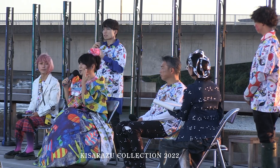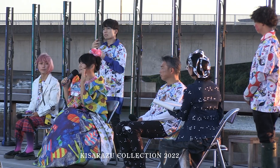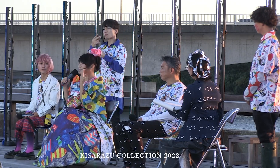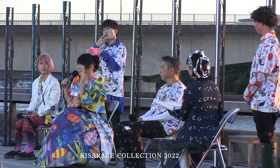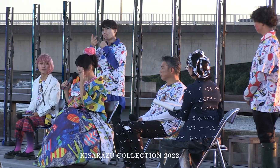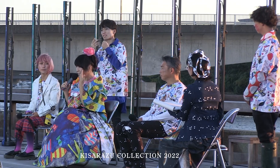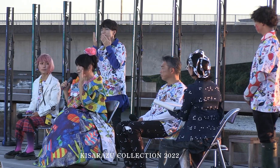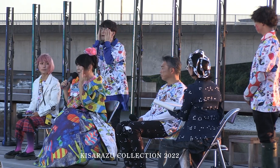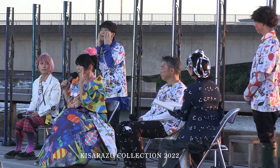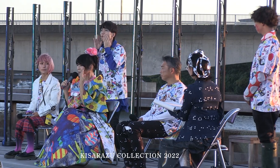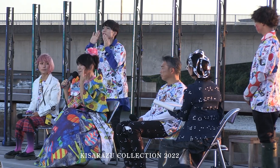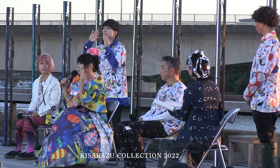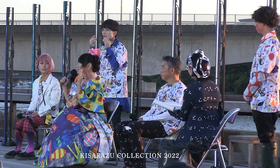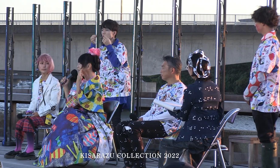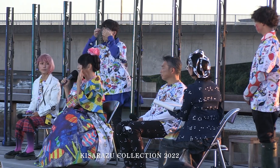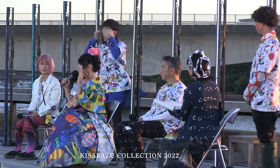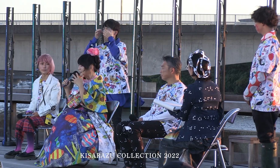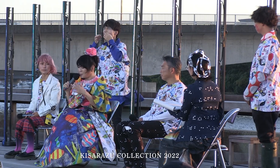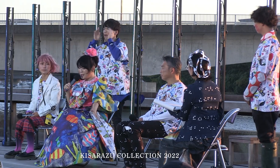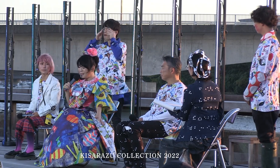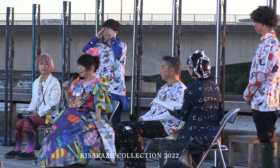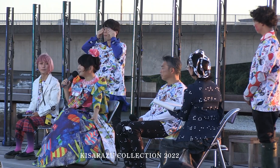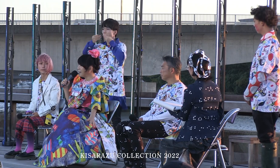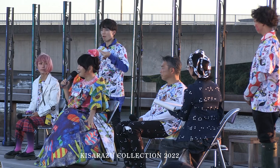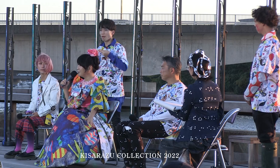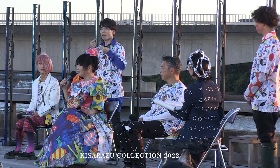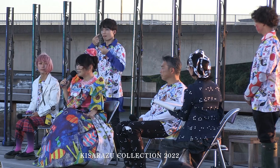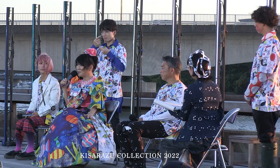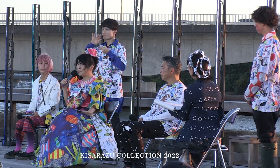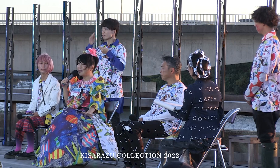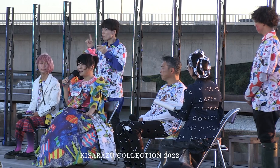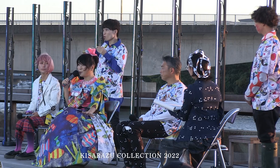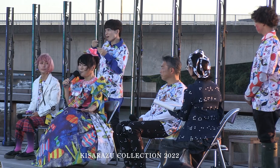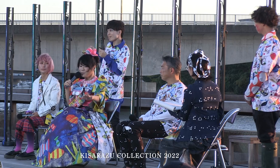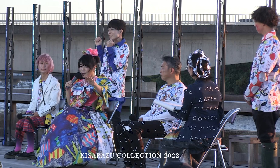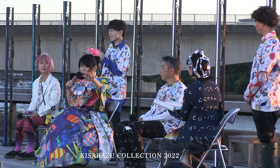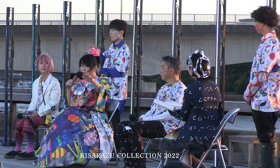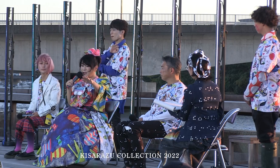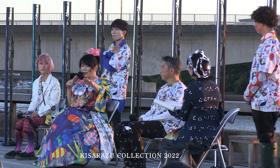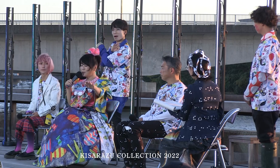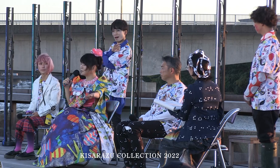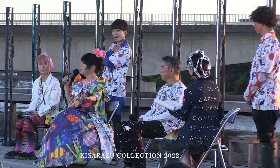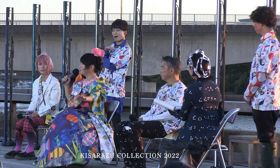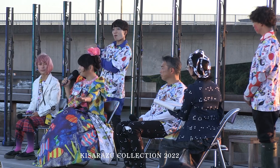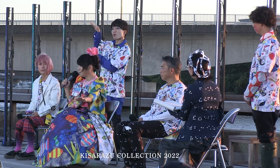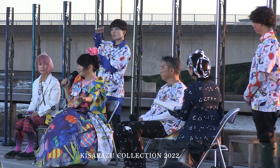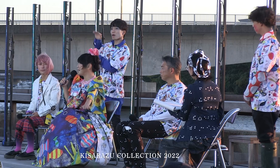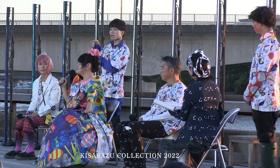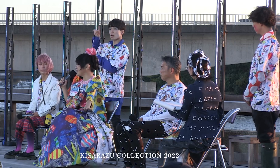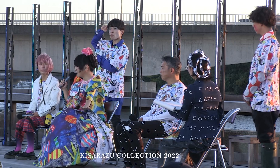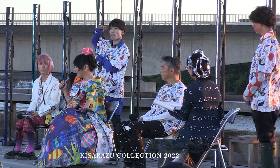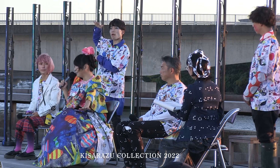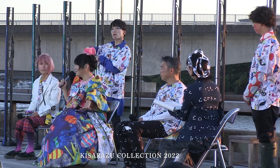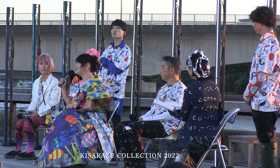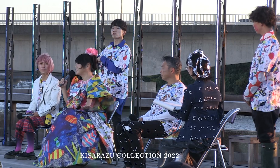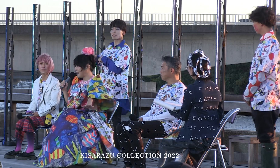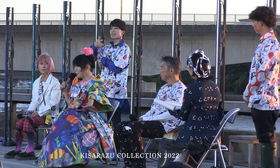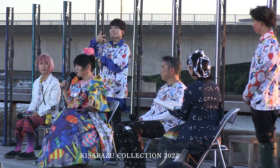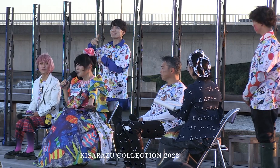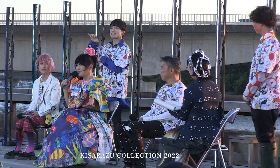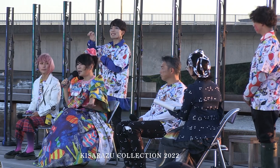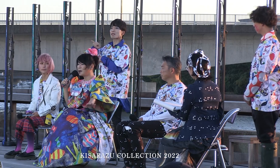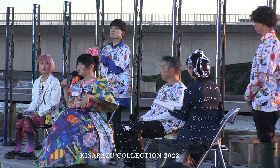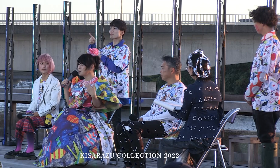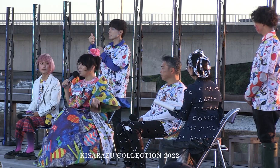てメイク取れちゃったんですけど、その時に隣にいた同じメンバーの大人だけど背の低いジェーンちゃんっているんです